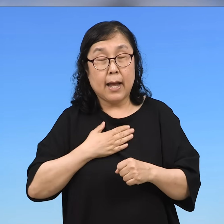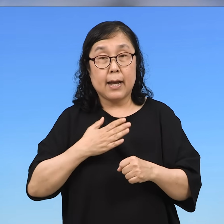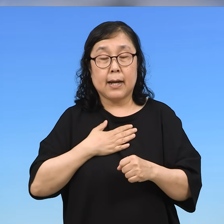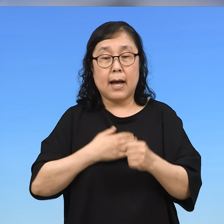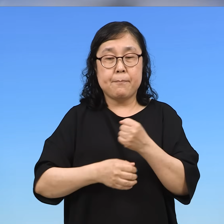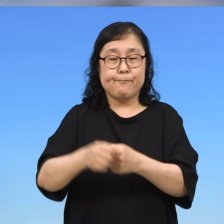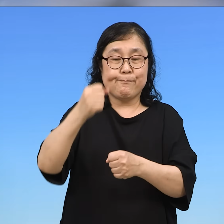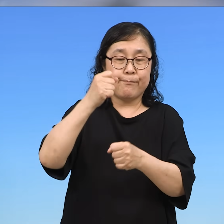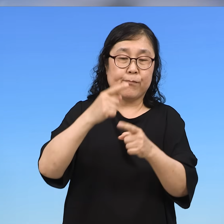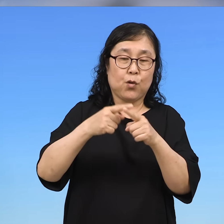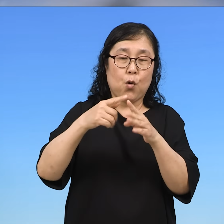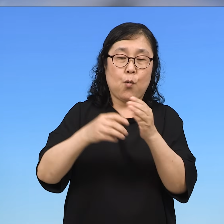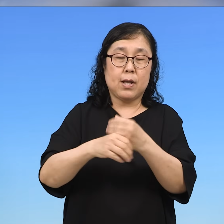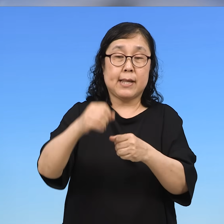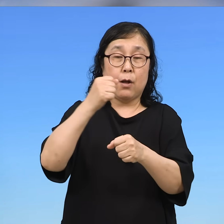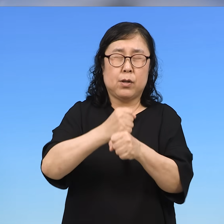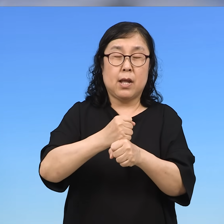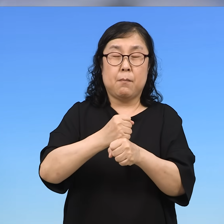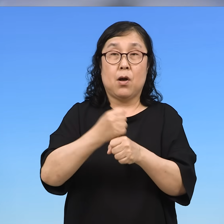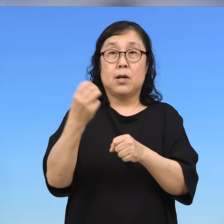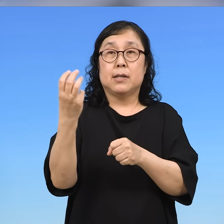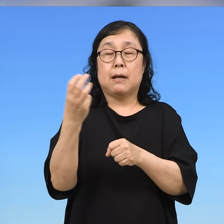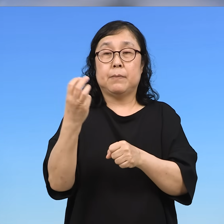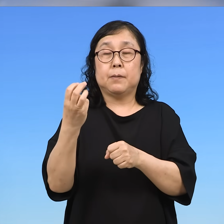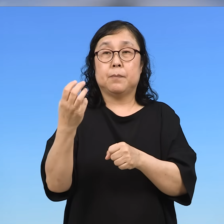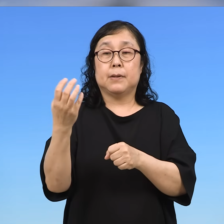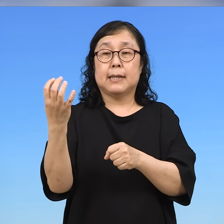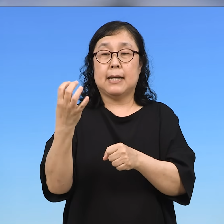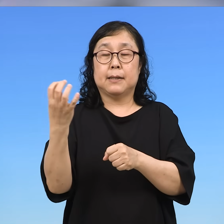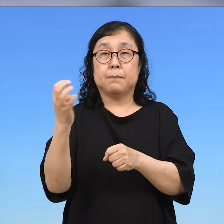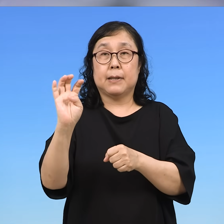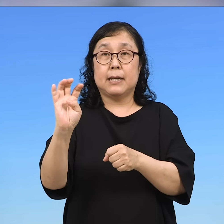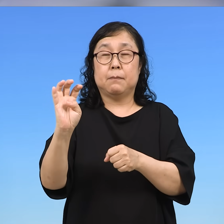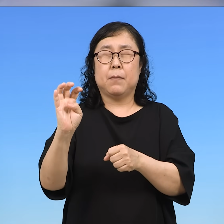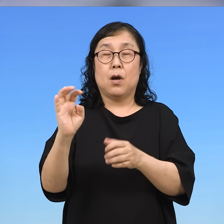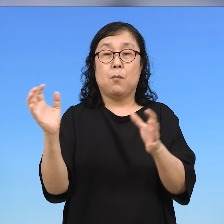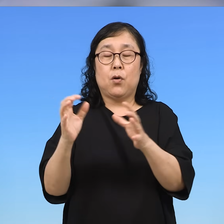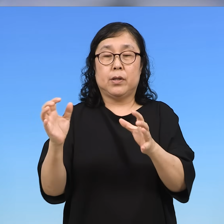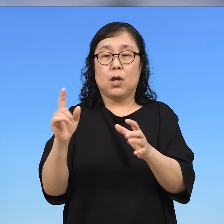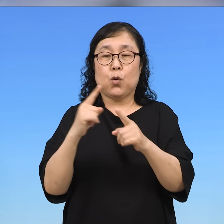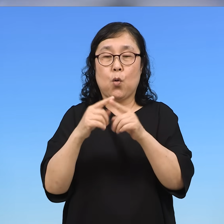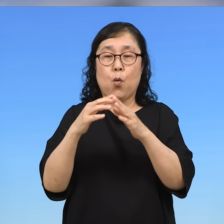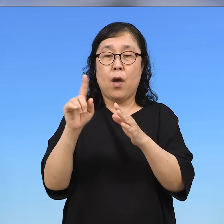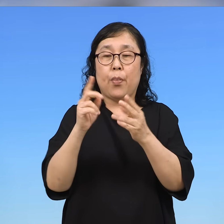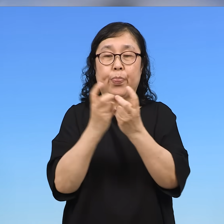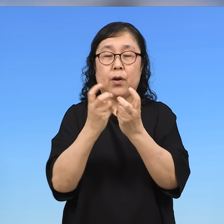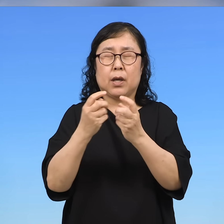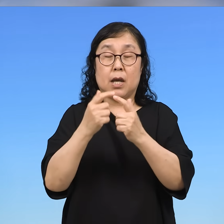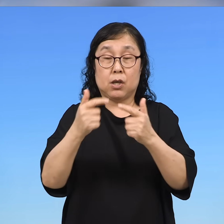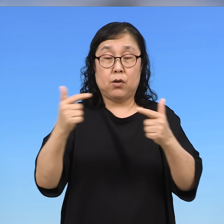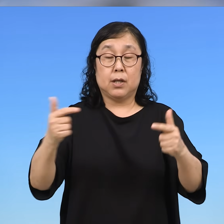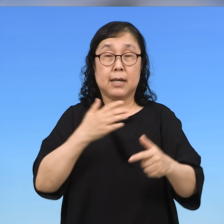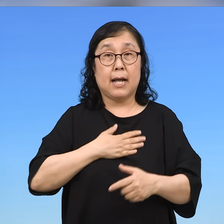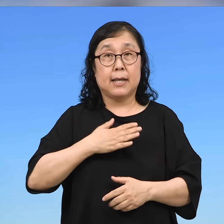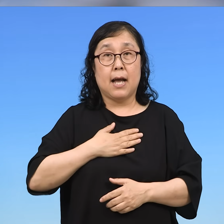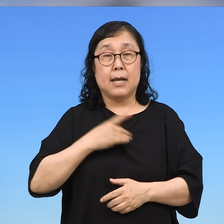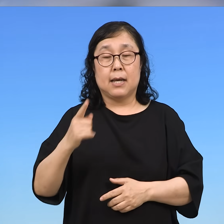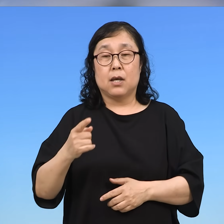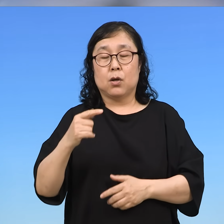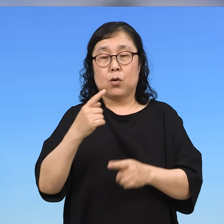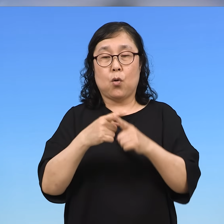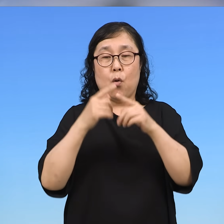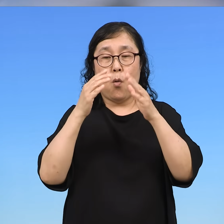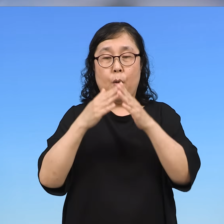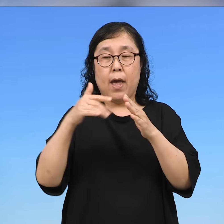내가 개척할 때 말이야, 내가 30 몇 명 모여 있을 때 내가 교회를 어떻게 내가 키웠는지 아느냐? 내가 이 송림 중고등학교 강당을 내가